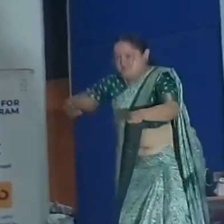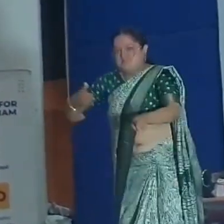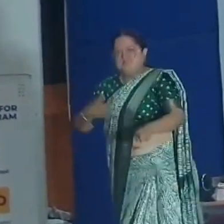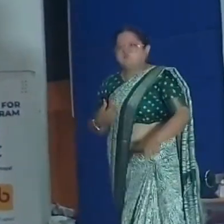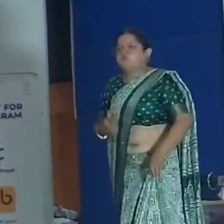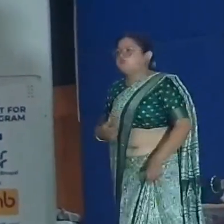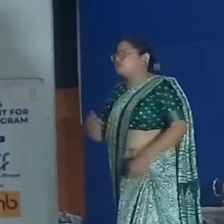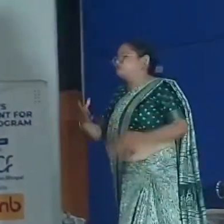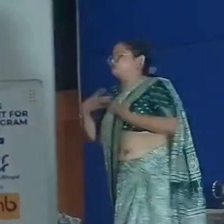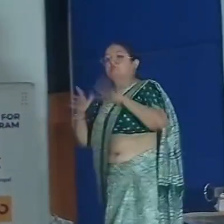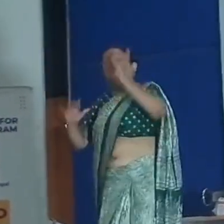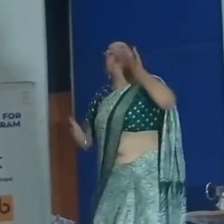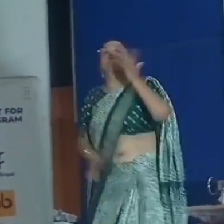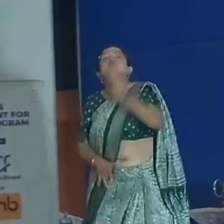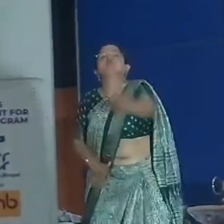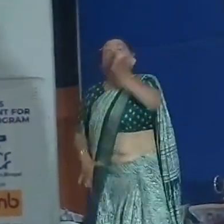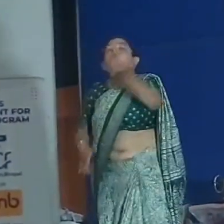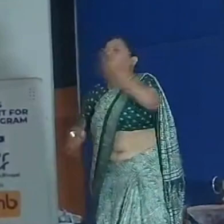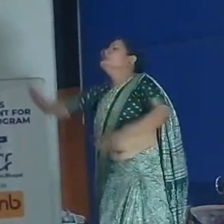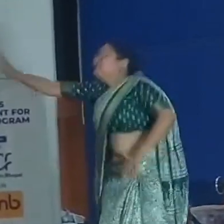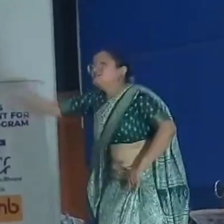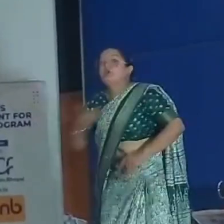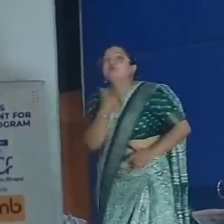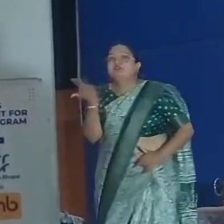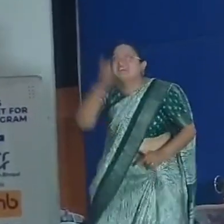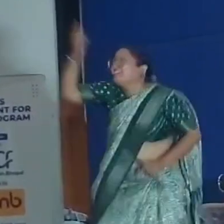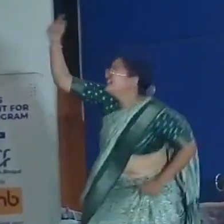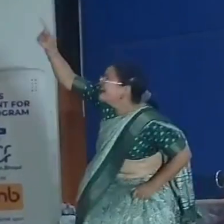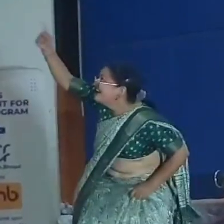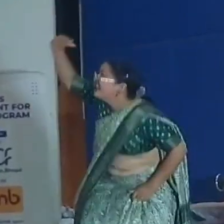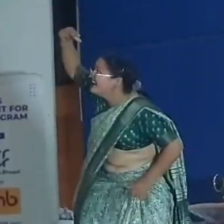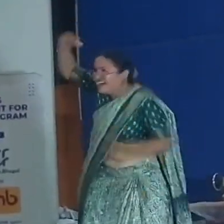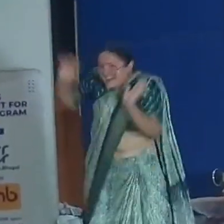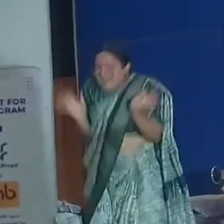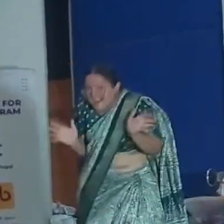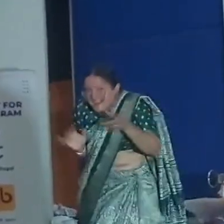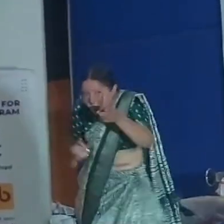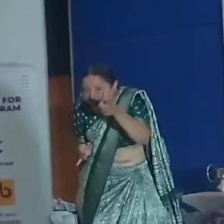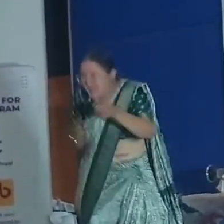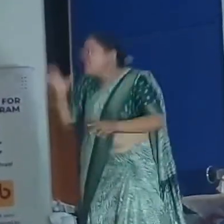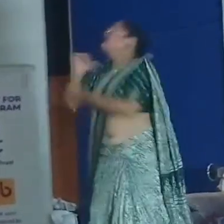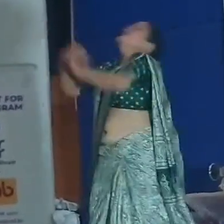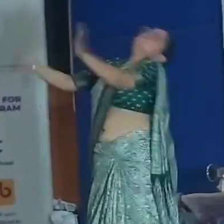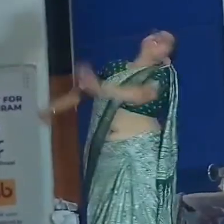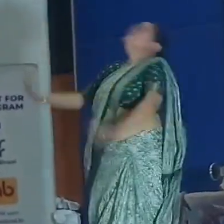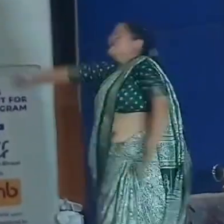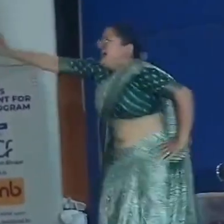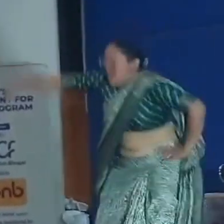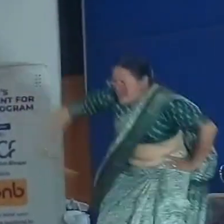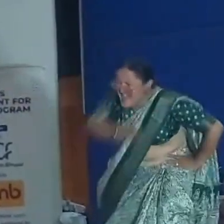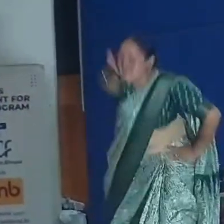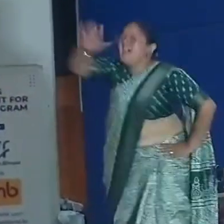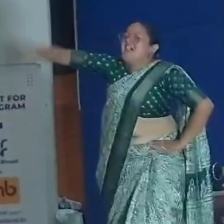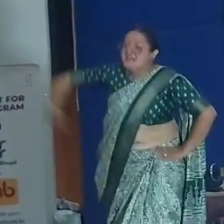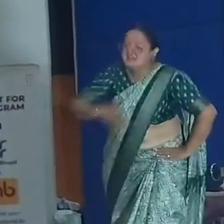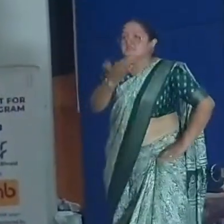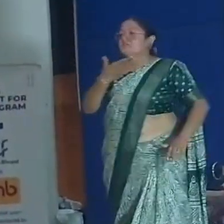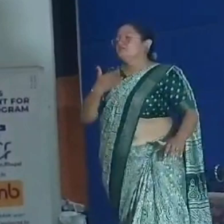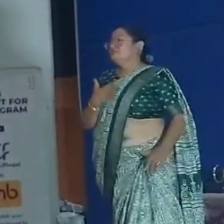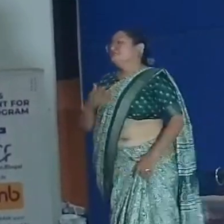करते हैं, उन्होंने मेरे को पर्सनली बोला कि आप इवेंट जिस रूम में, हम बोला कि आप क्यों बुला रहे हैं, वहाँ पे क्यों बुला रहे हैं, आप मतलब कैमरा यहाँ पे इसलिए आप ऐसे कर रहे हैं, उन्होंने प्लीज आप यहाँ पे